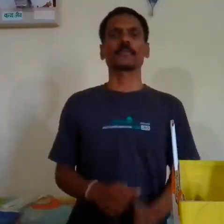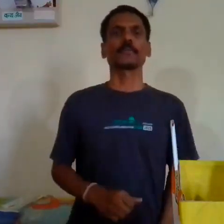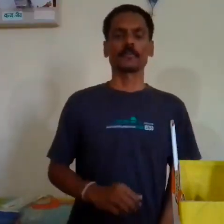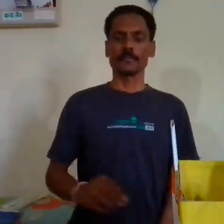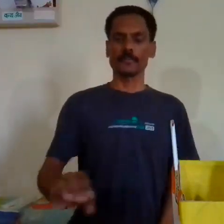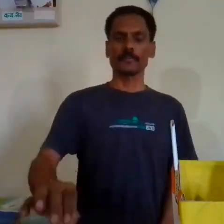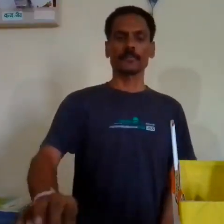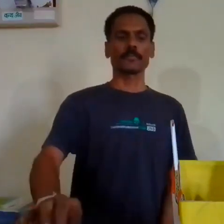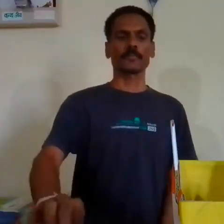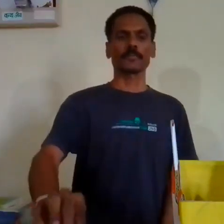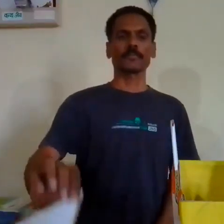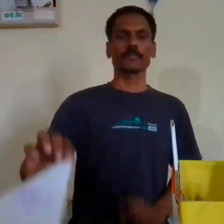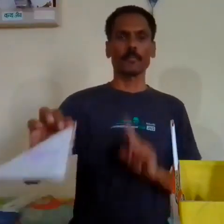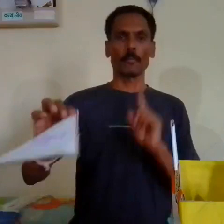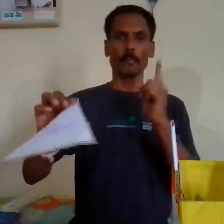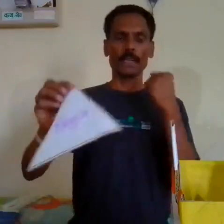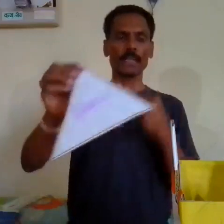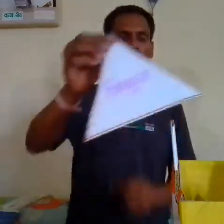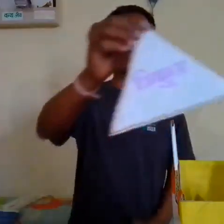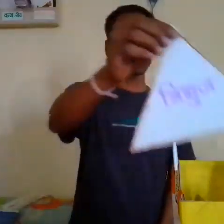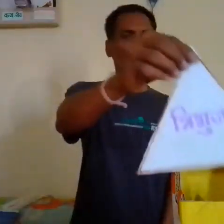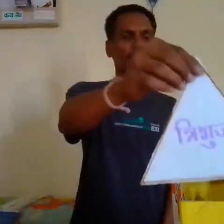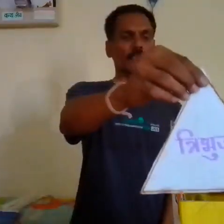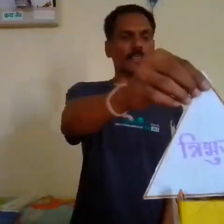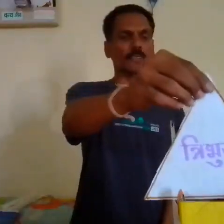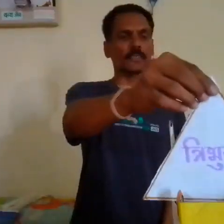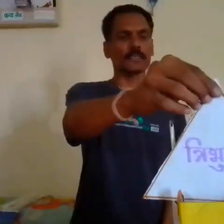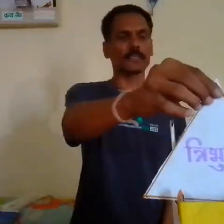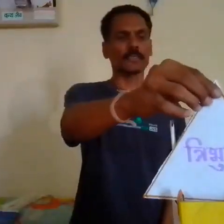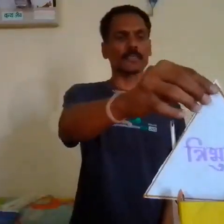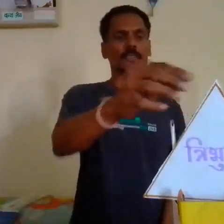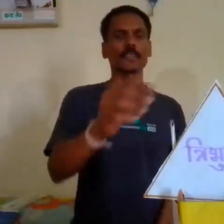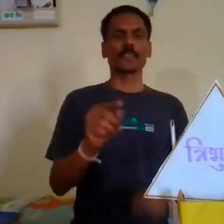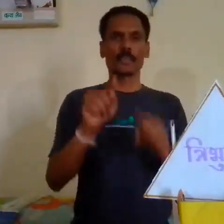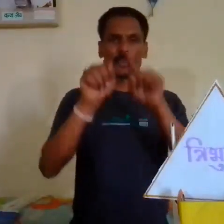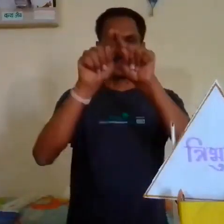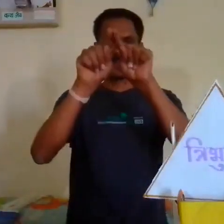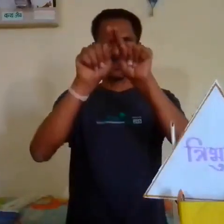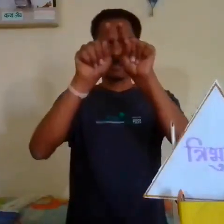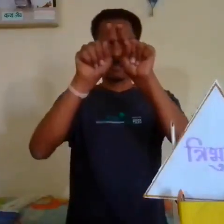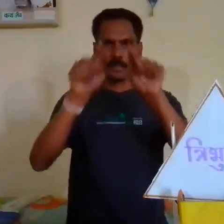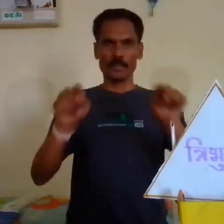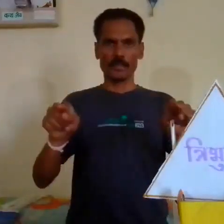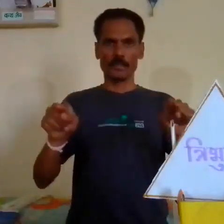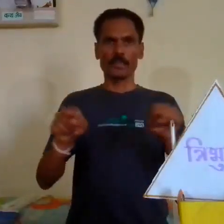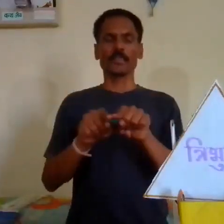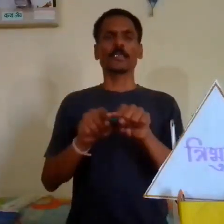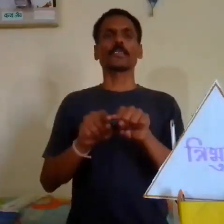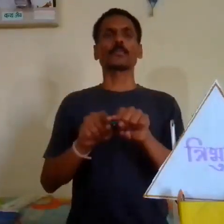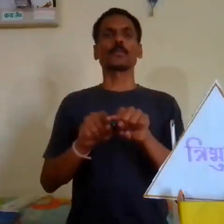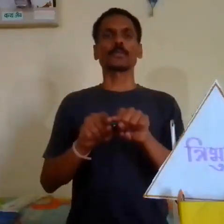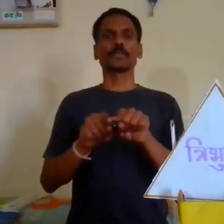पहला है तिर्भुज